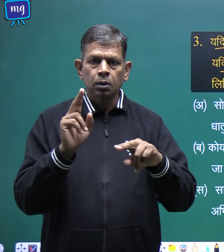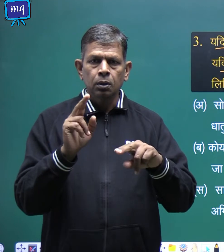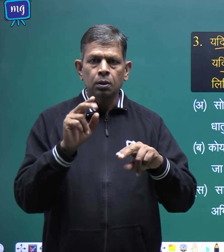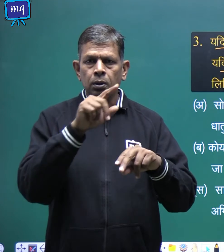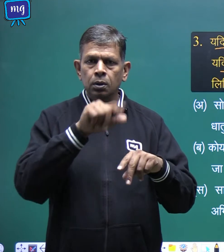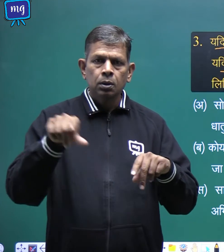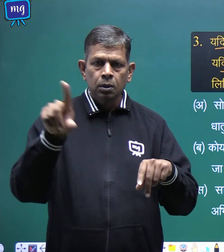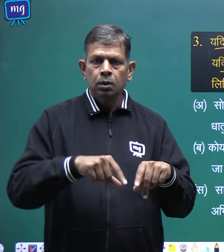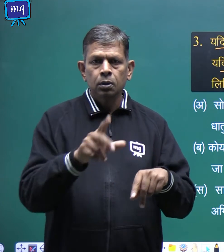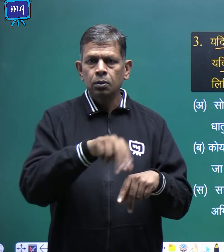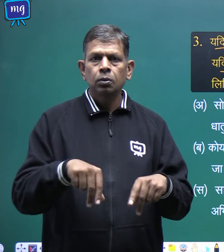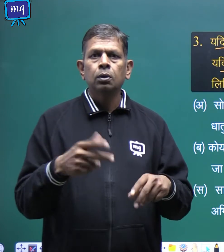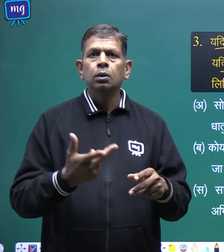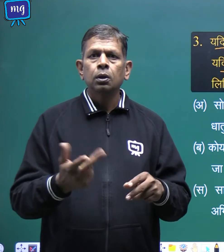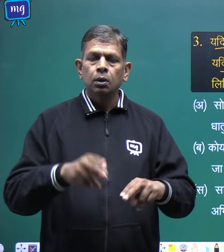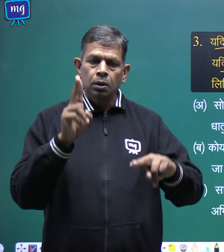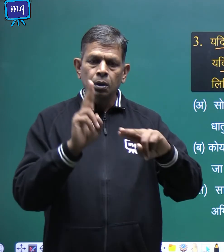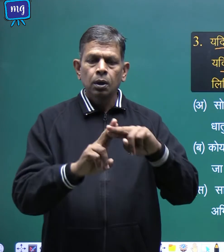एफ लिखेंगे।